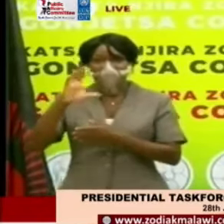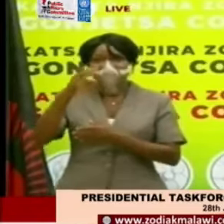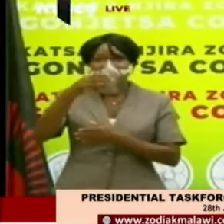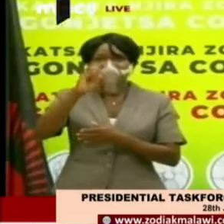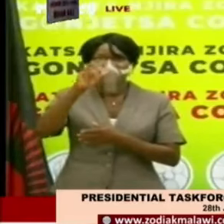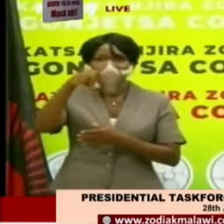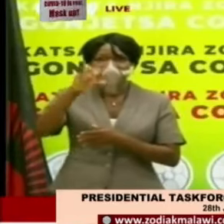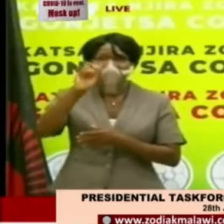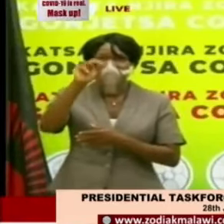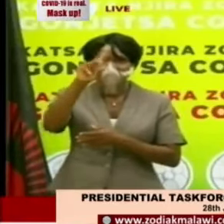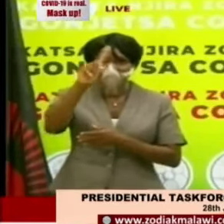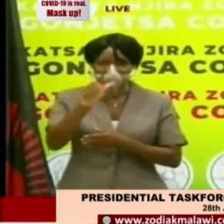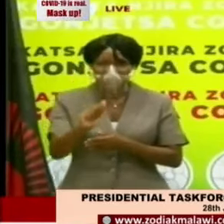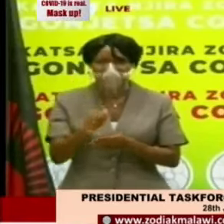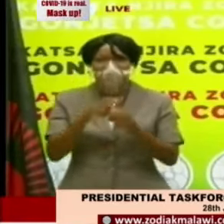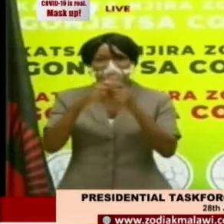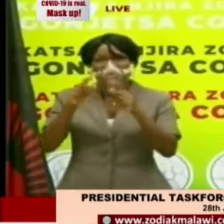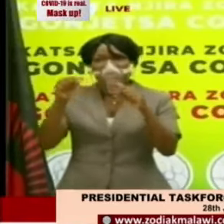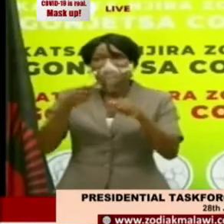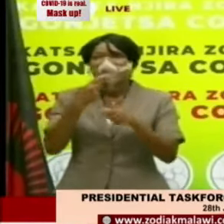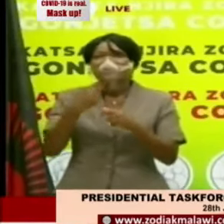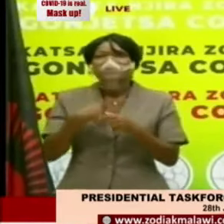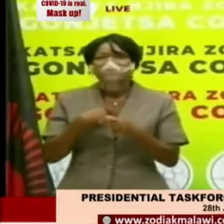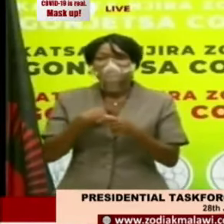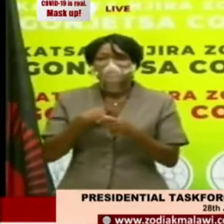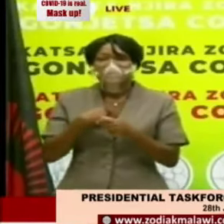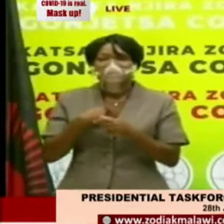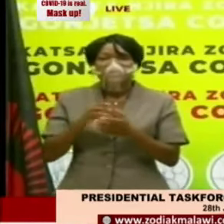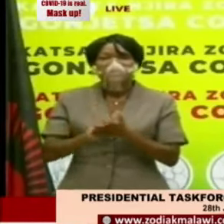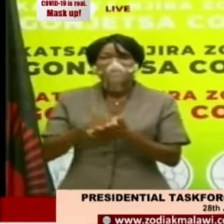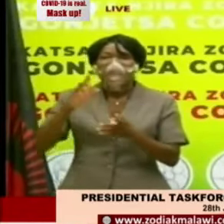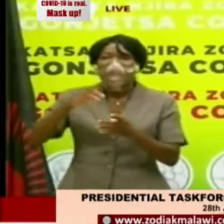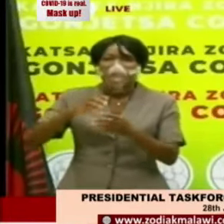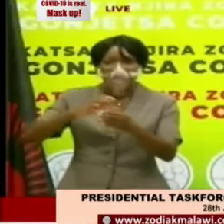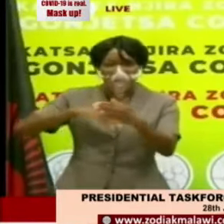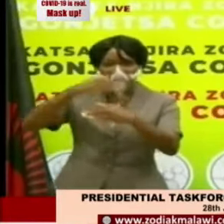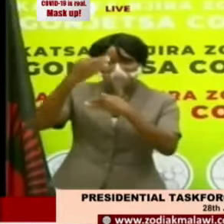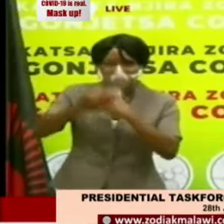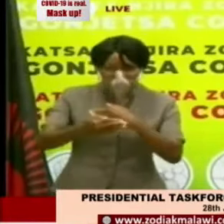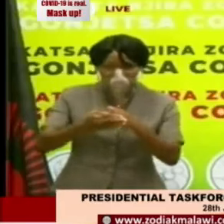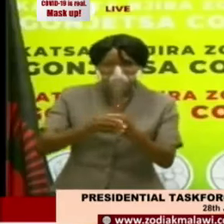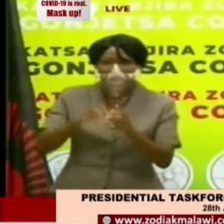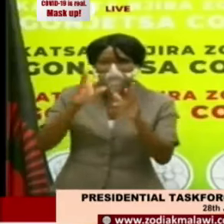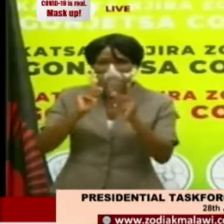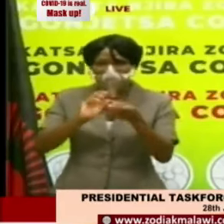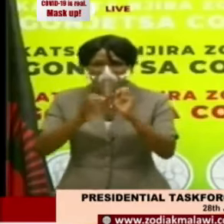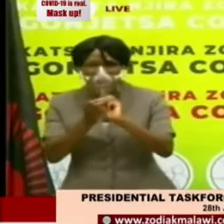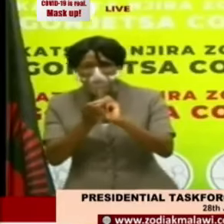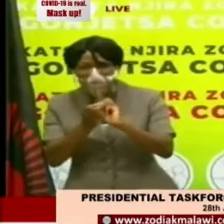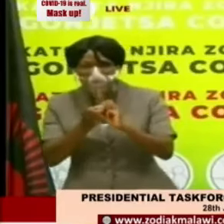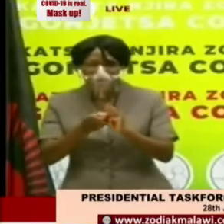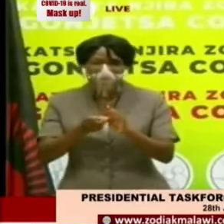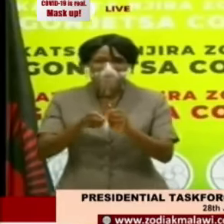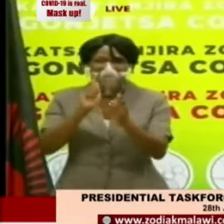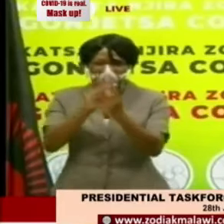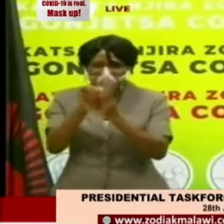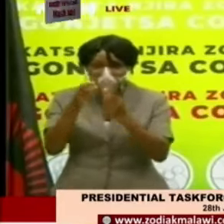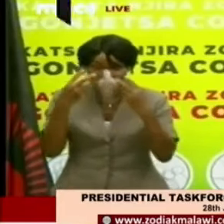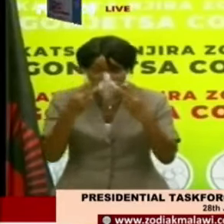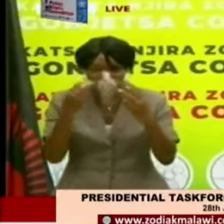lero tili pati malingana ndi after kuyeza ndi anthu angati amene apezeka ndi angatinso amene